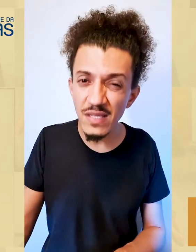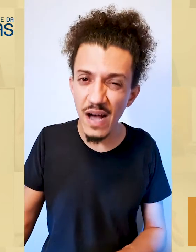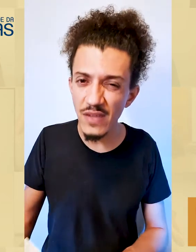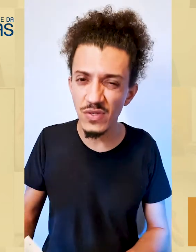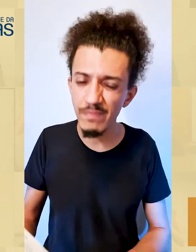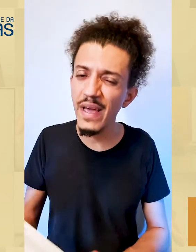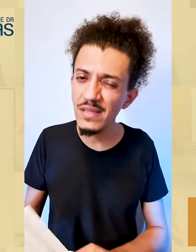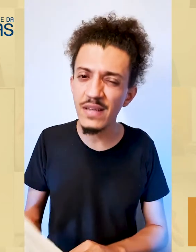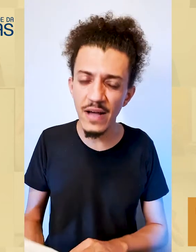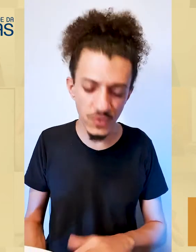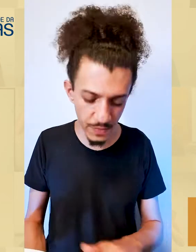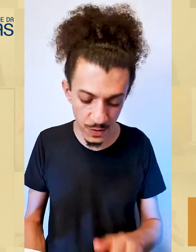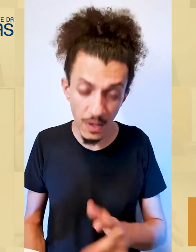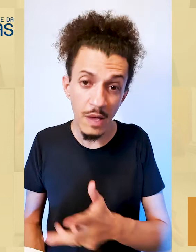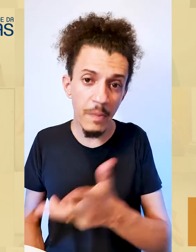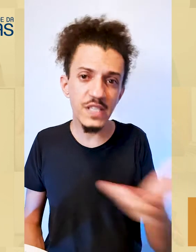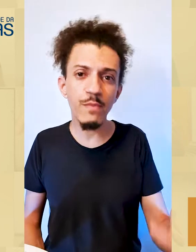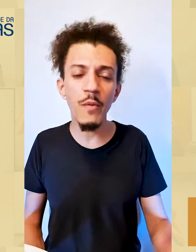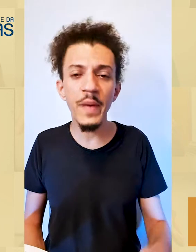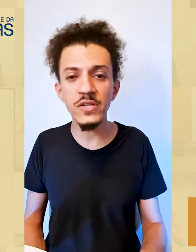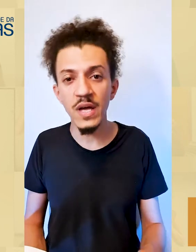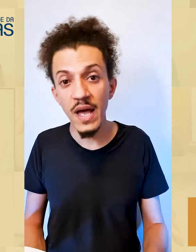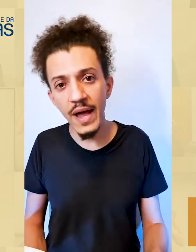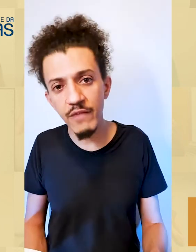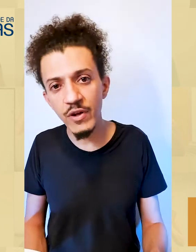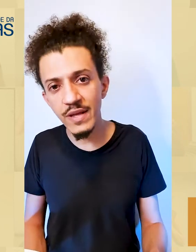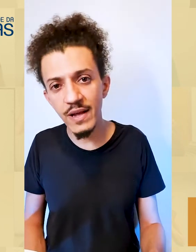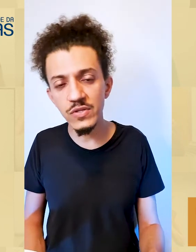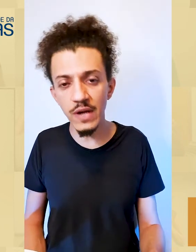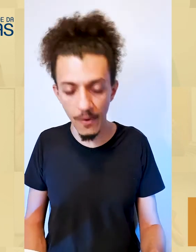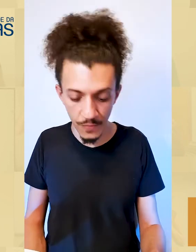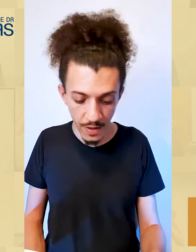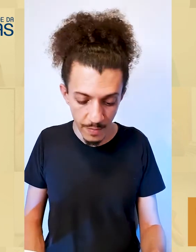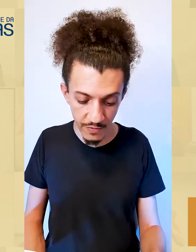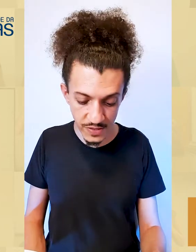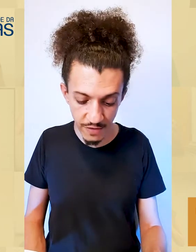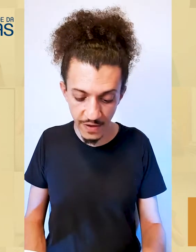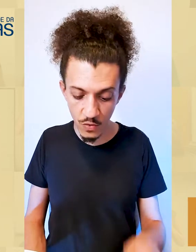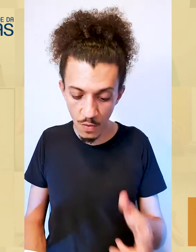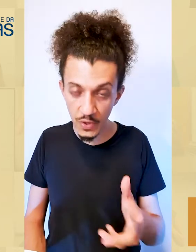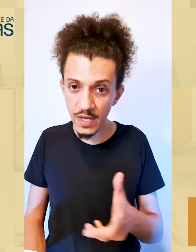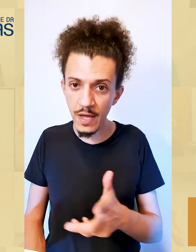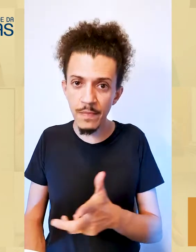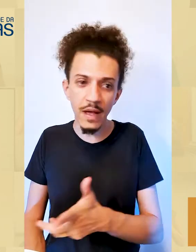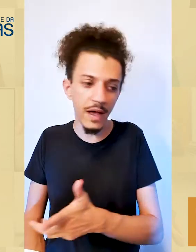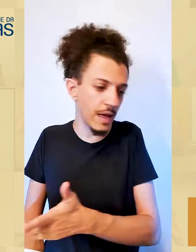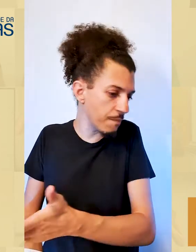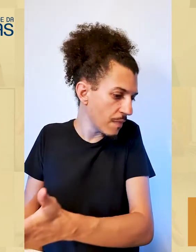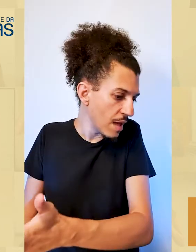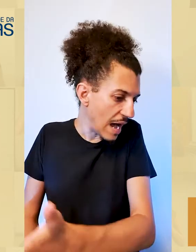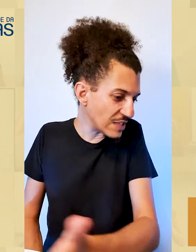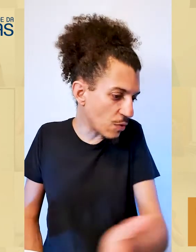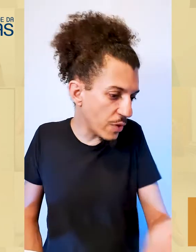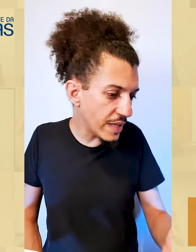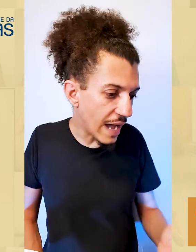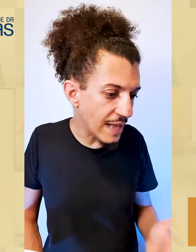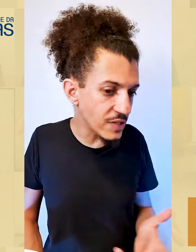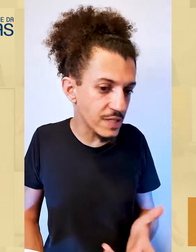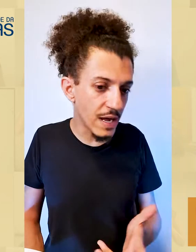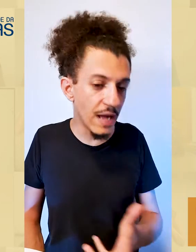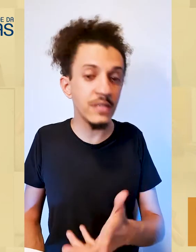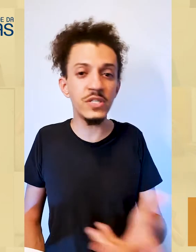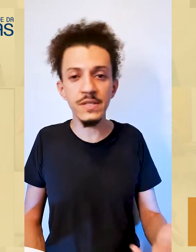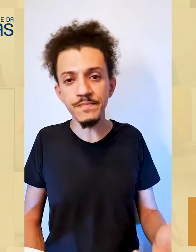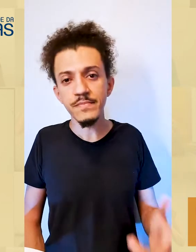bem escassos mesmo, principalmente a nível internacional, para você ver como que as